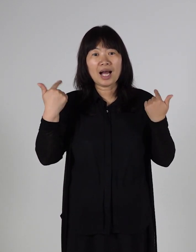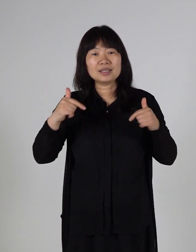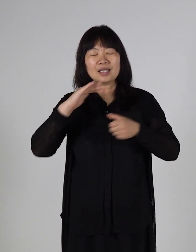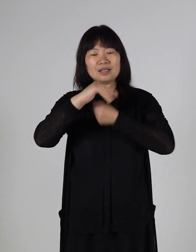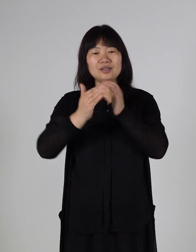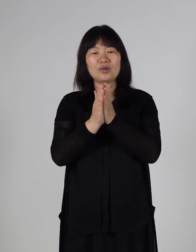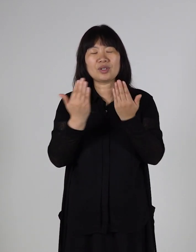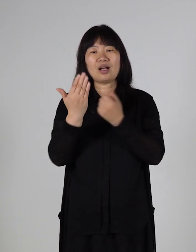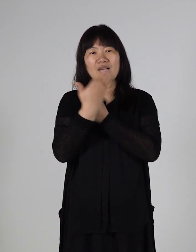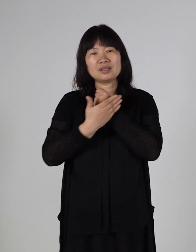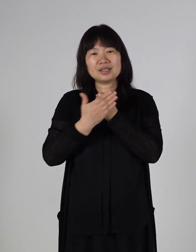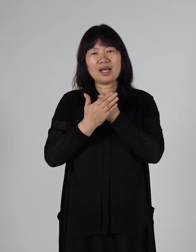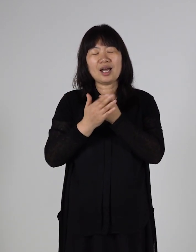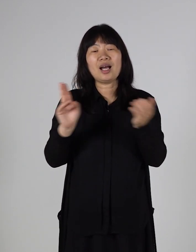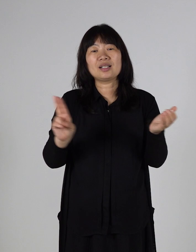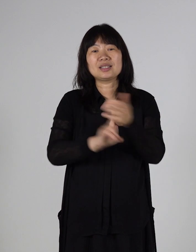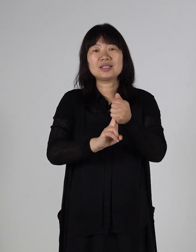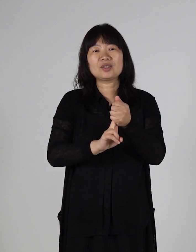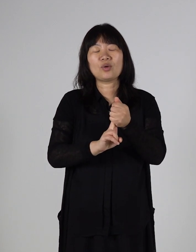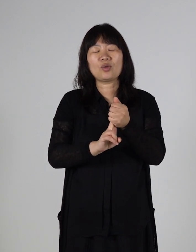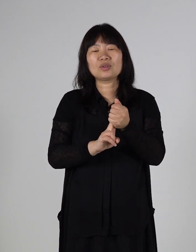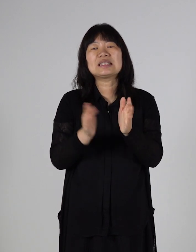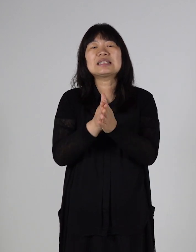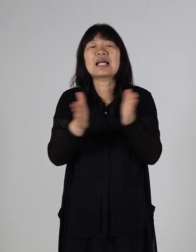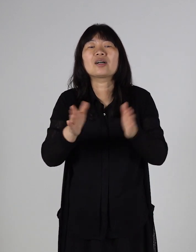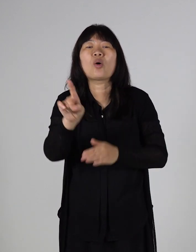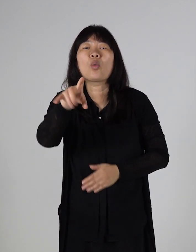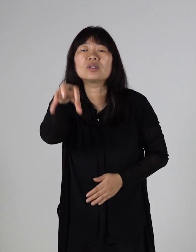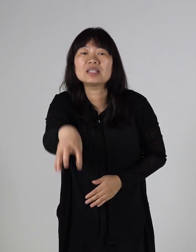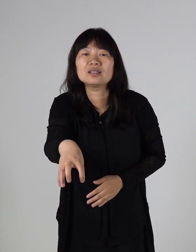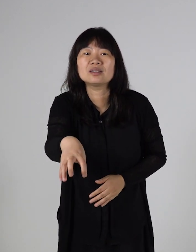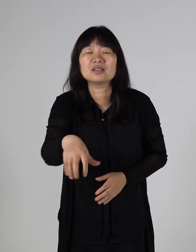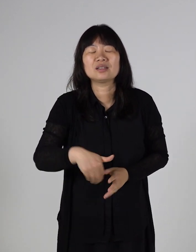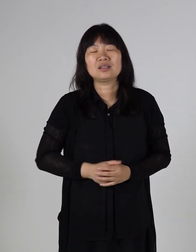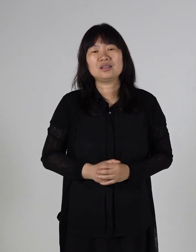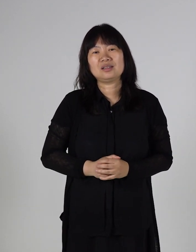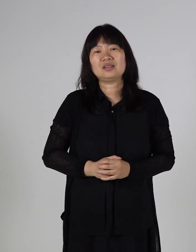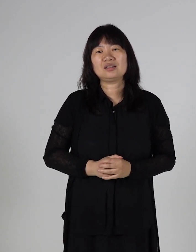성경의 은혜와 기적의 본물은 어떻게 터지죠?